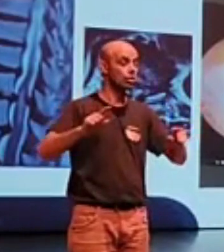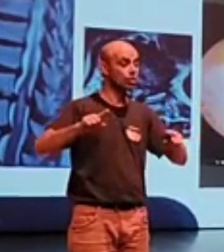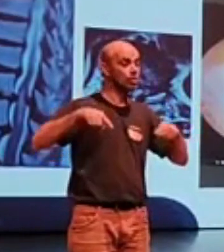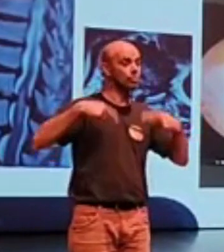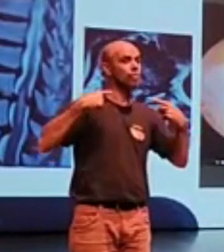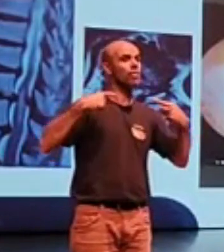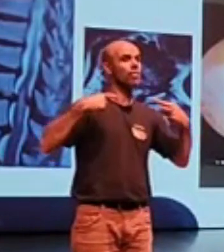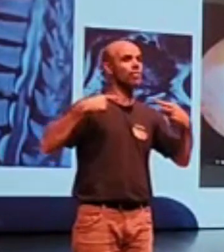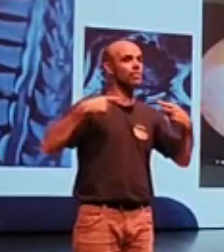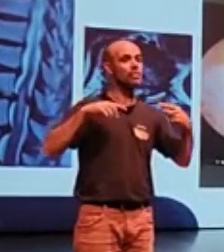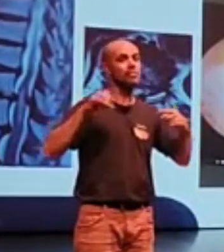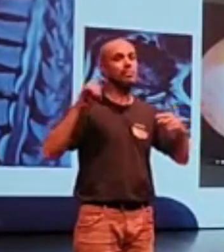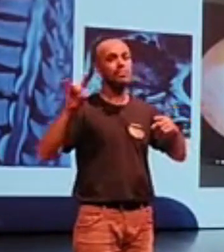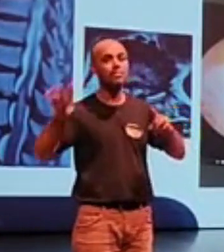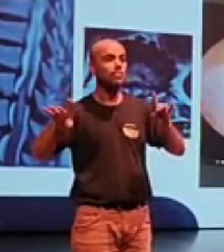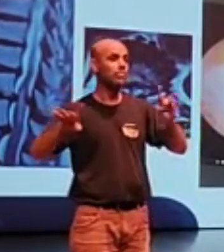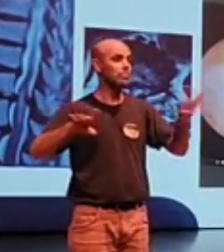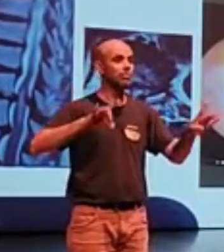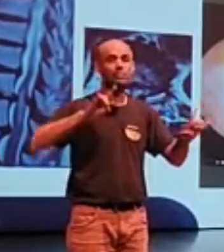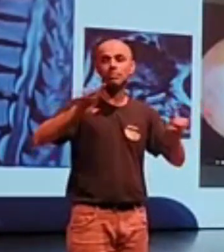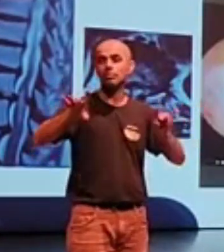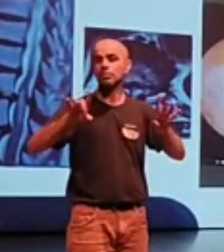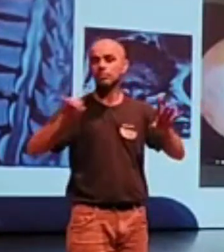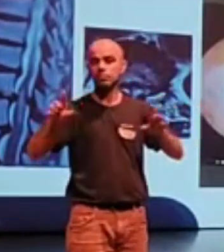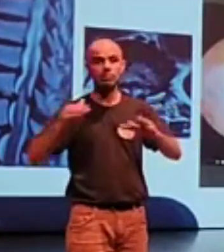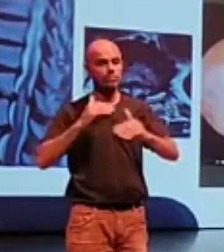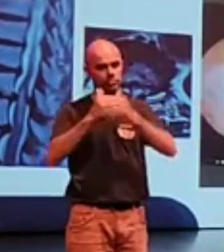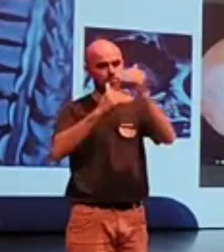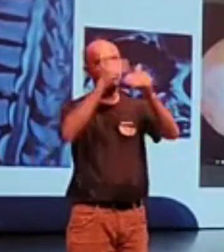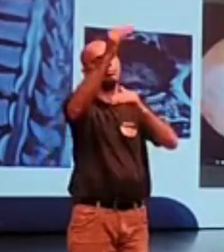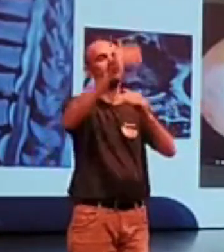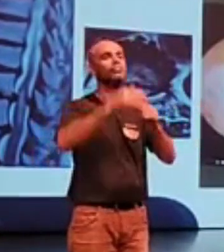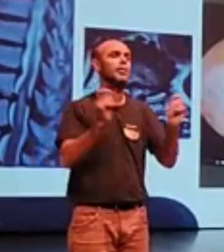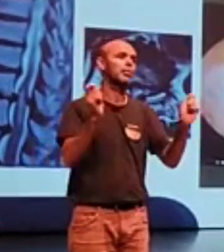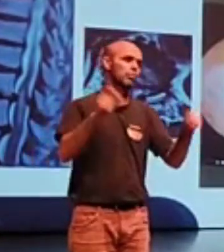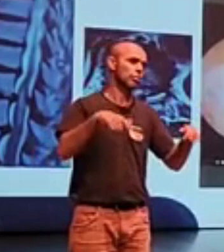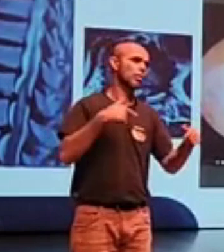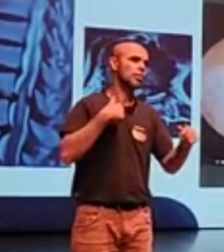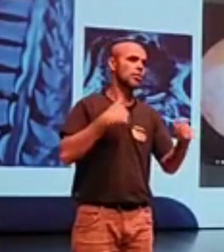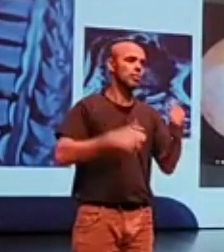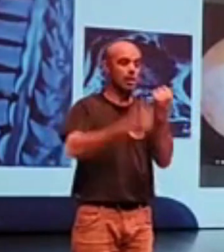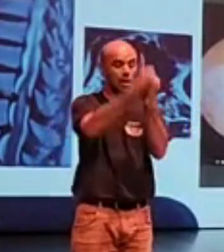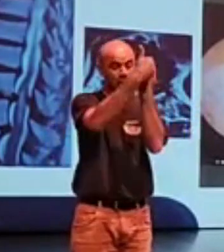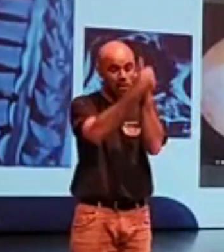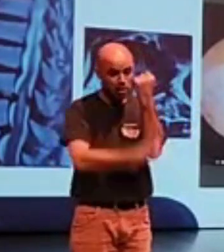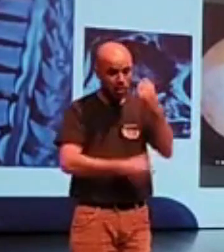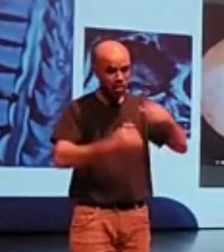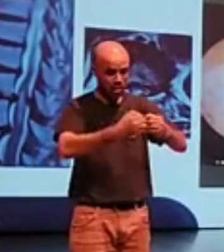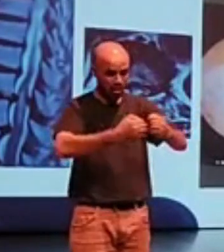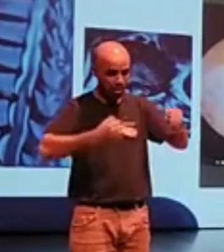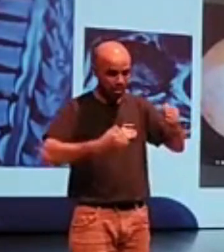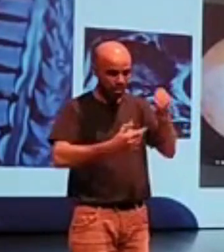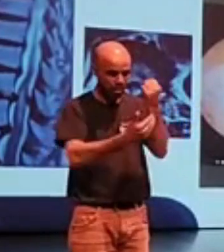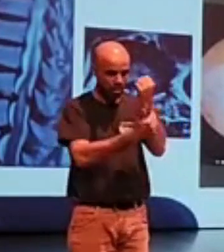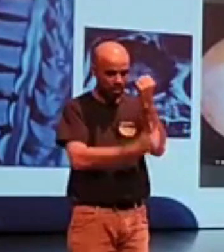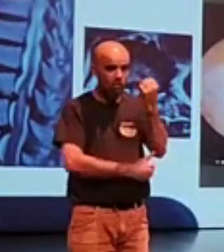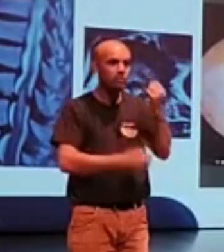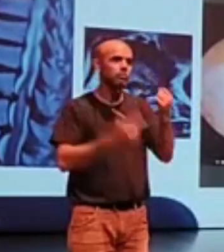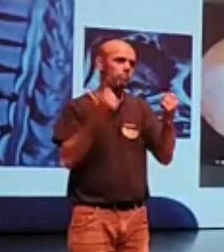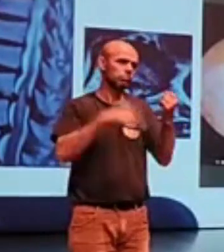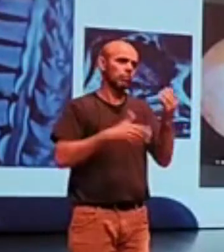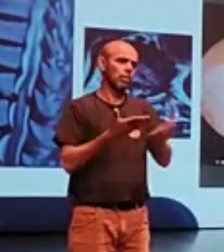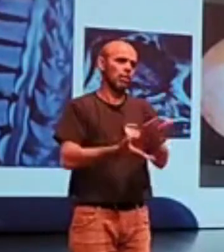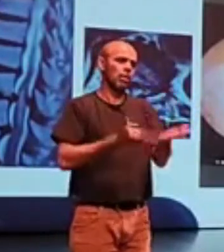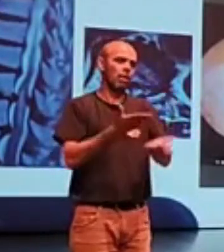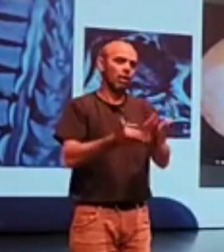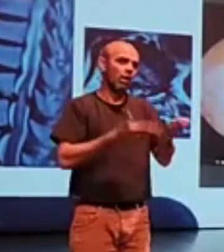desafiando. Então, assim, as coisas estão evoluindo. Poderia simplesmente abrir esse paciente, fazer uma laminectomia, provavelmente eu conseguiria